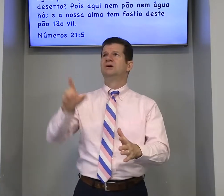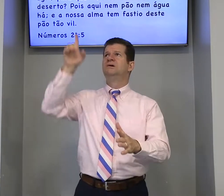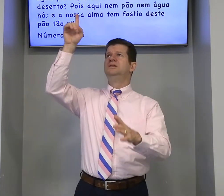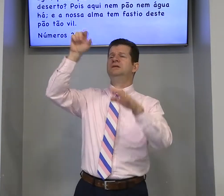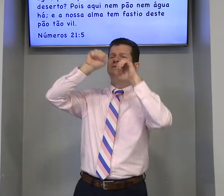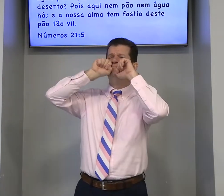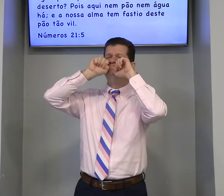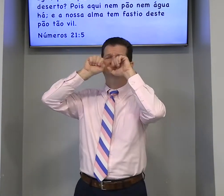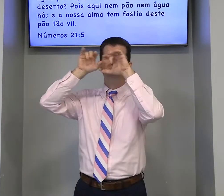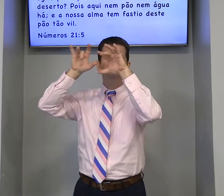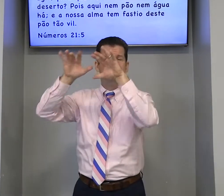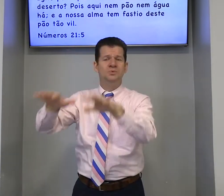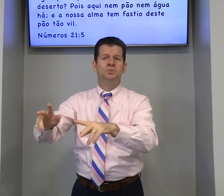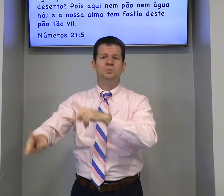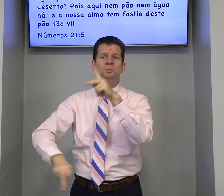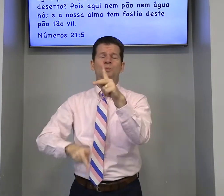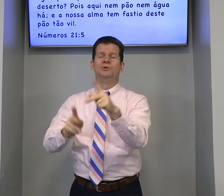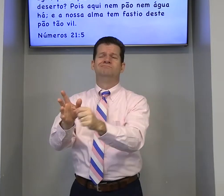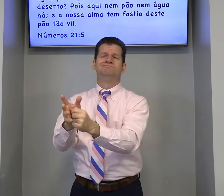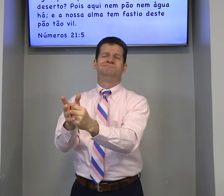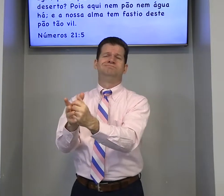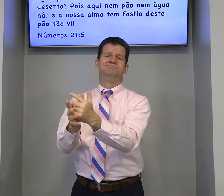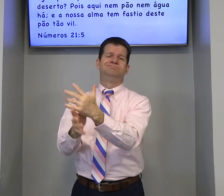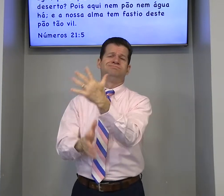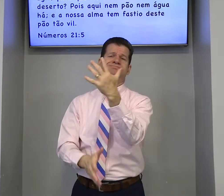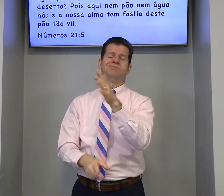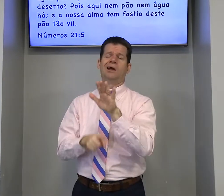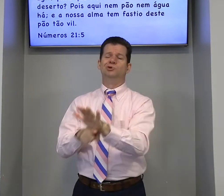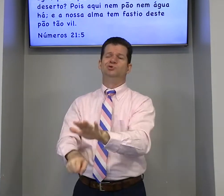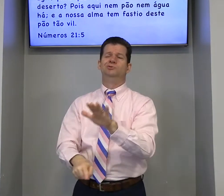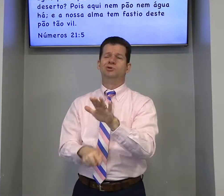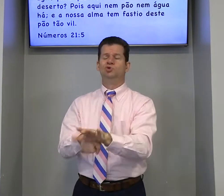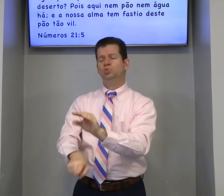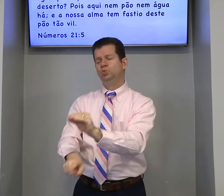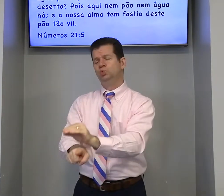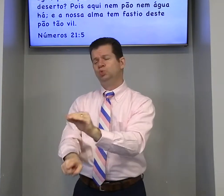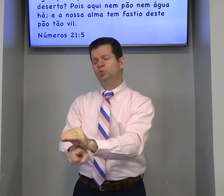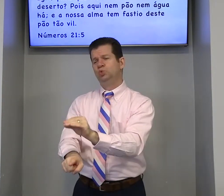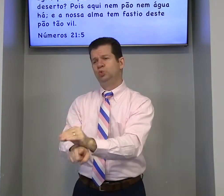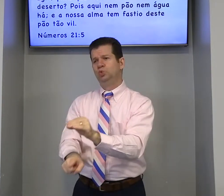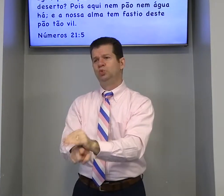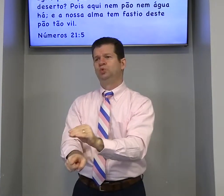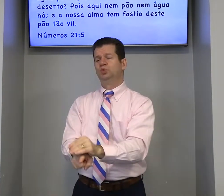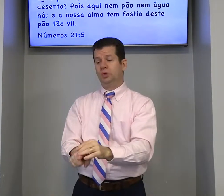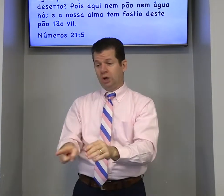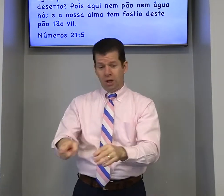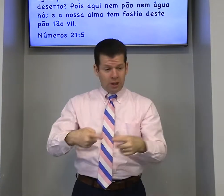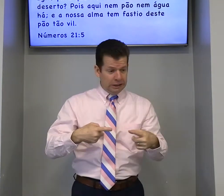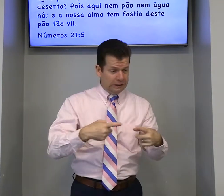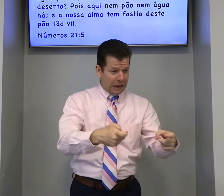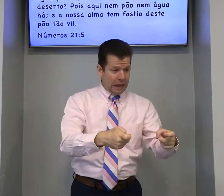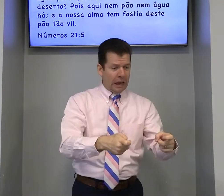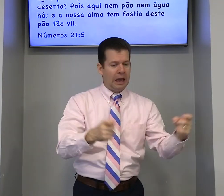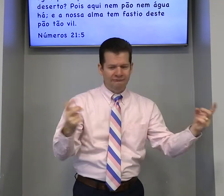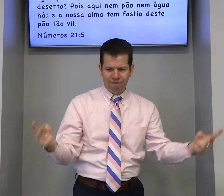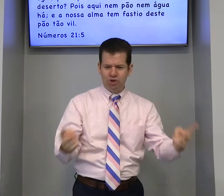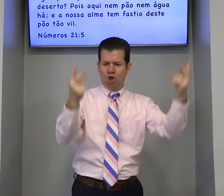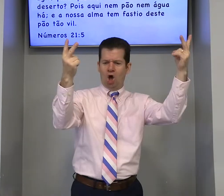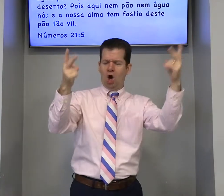pecando. Deus já abençoou esse povo de Israel muitas vezes. Deus ajudou, cuidou,